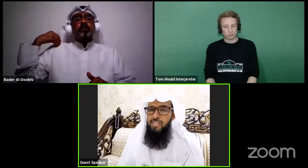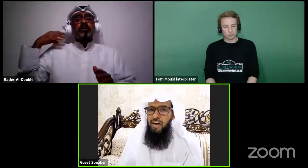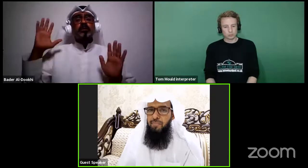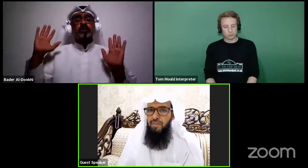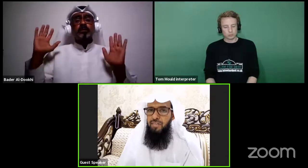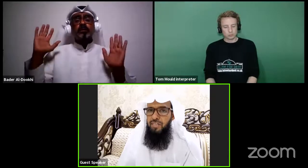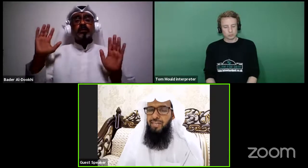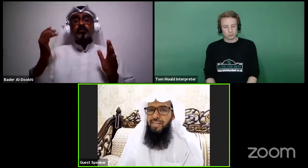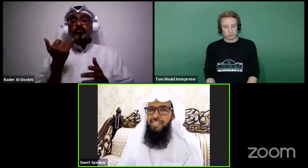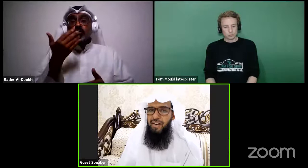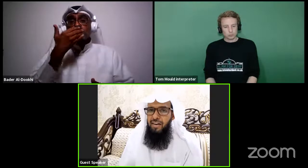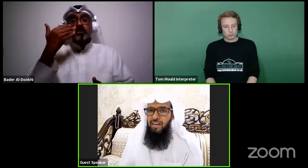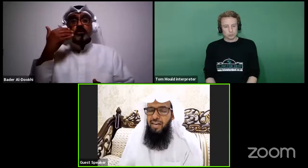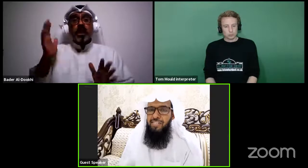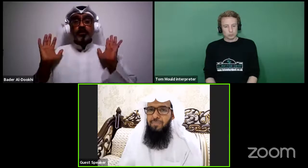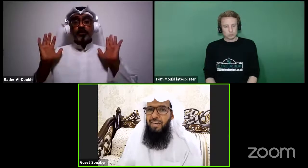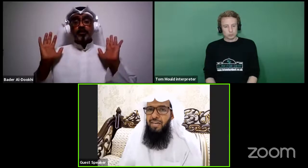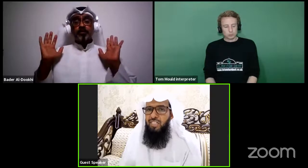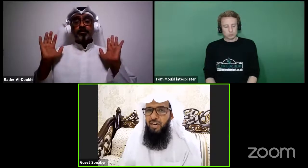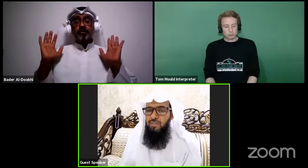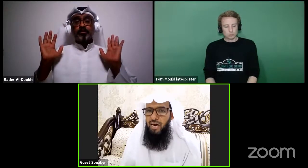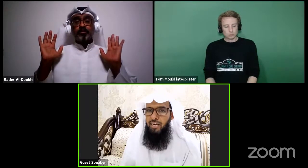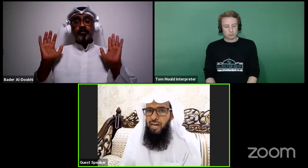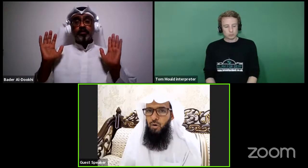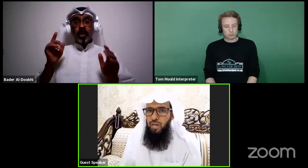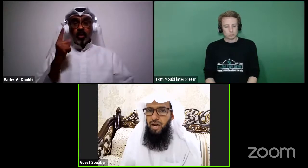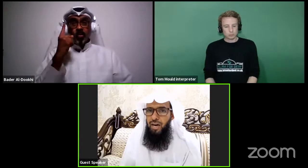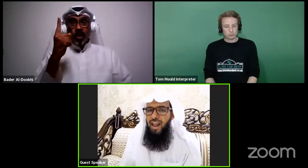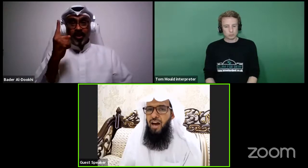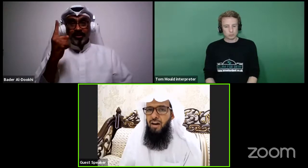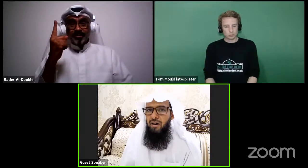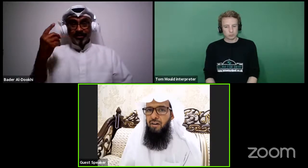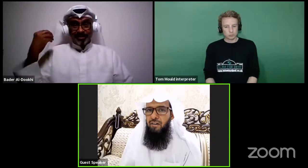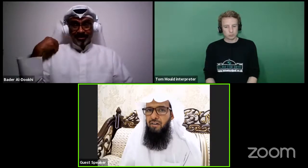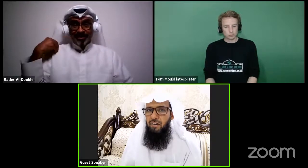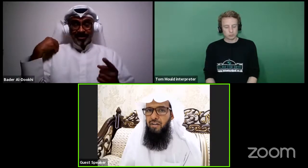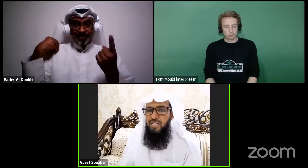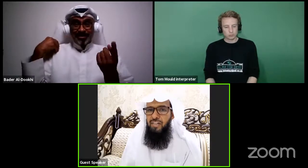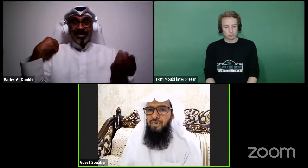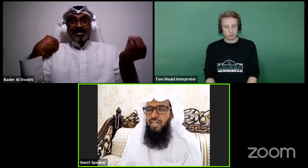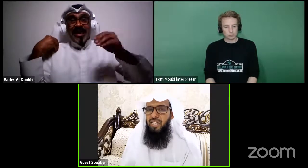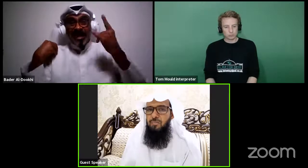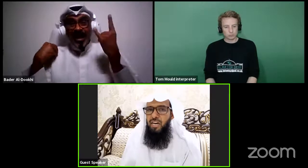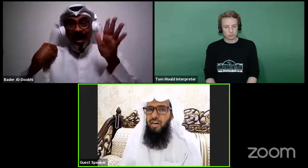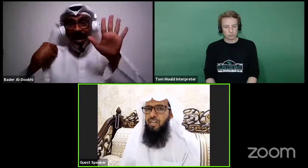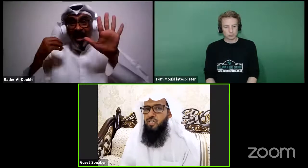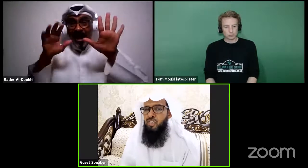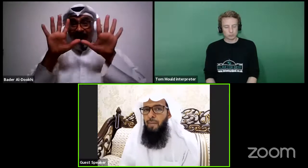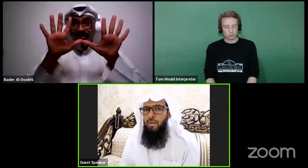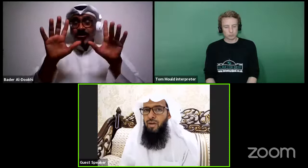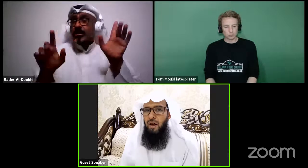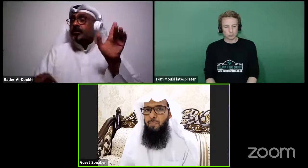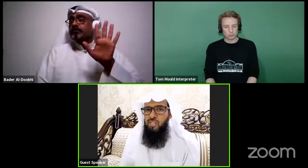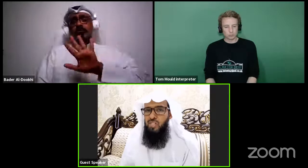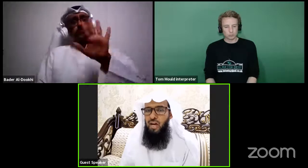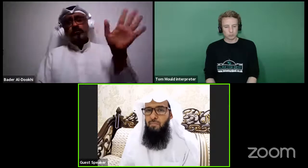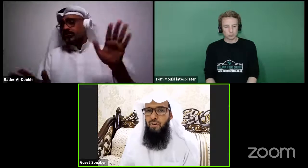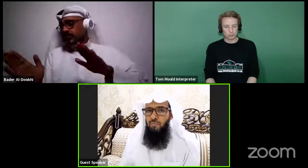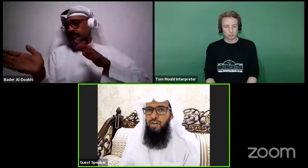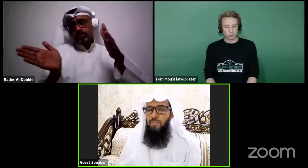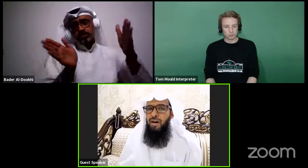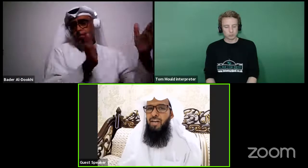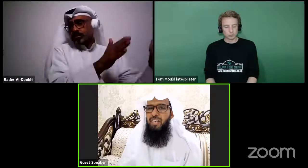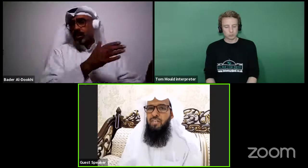بغير حساب يعني ليس الحسنة بعشر أمثالها هنا، لا، الحسنة بعشر أمثالها غير الصيام. أما